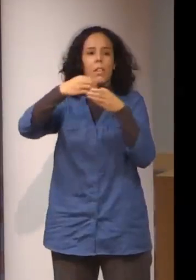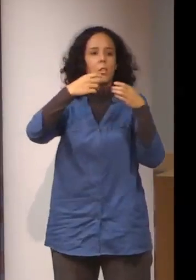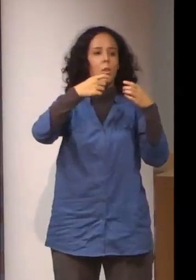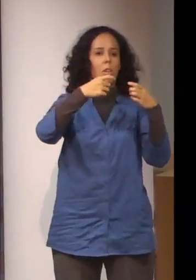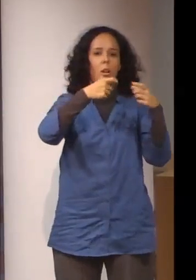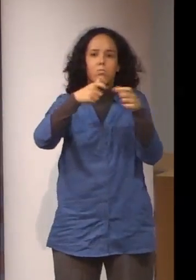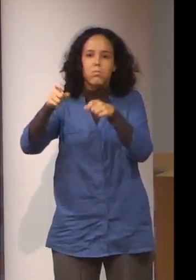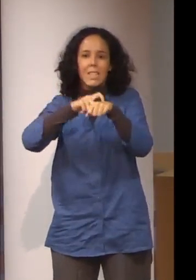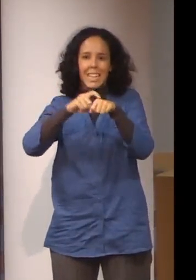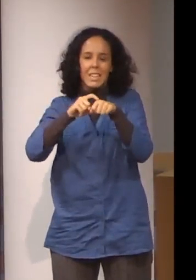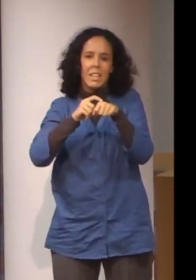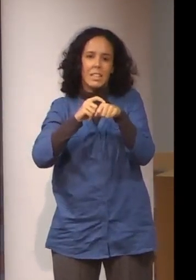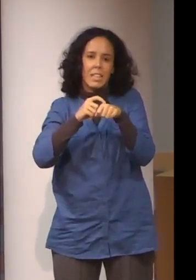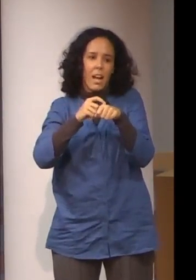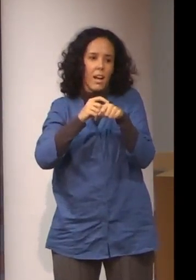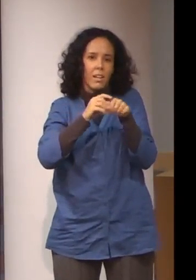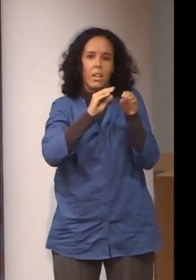a lengua de signos,